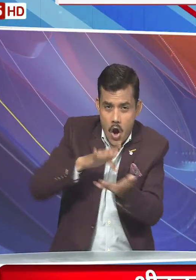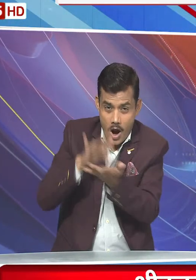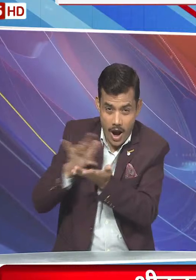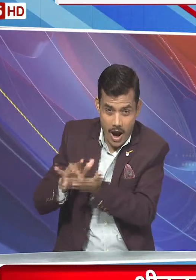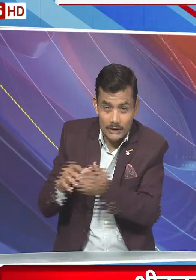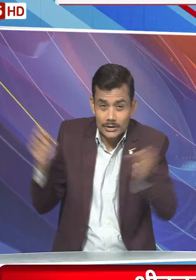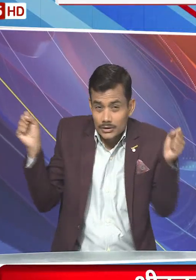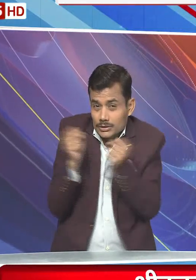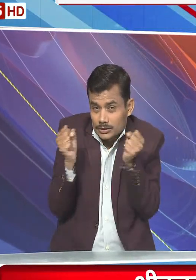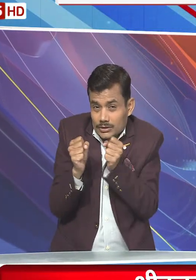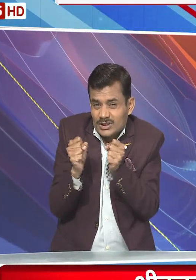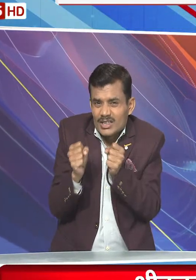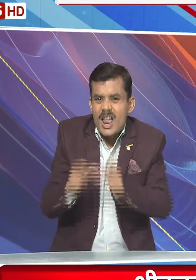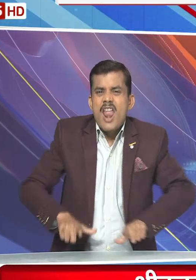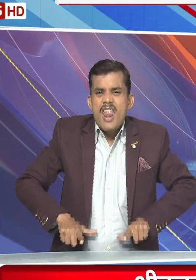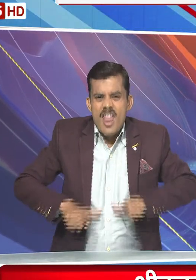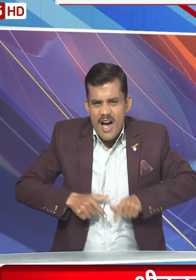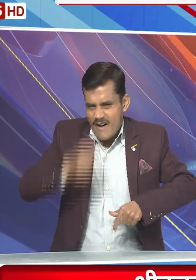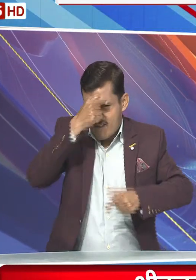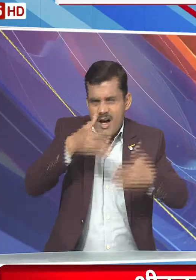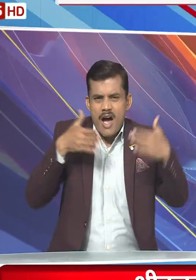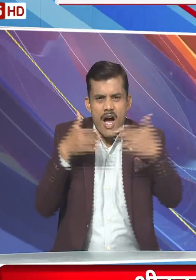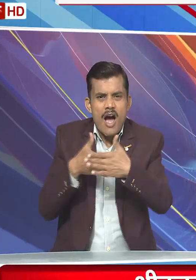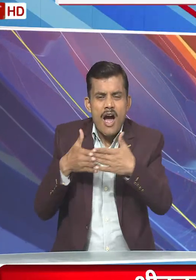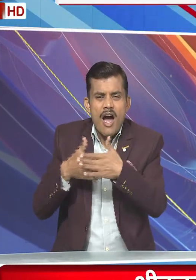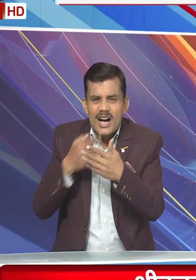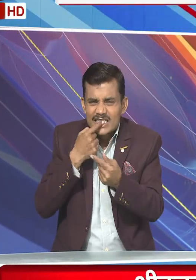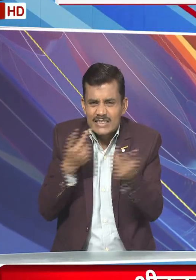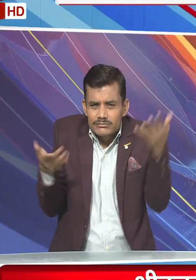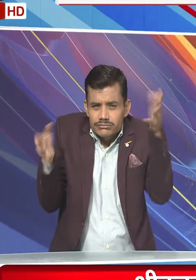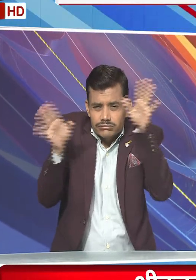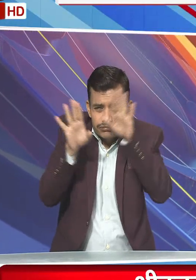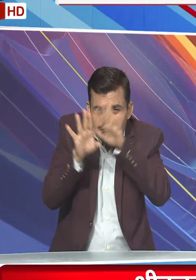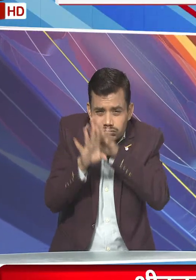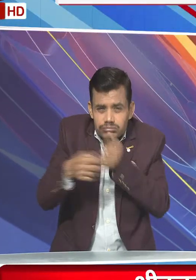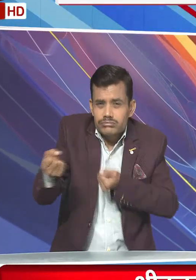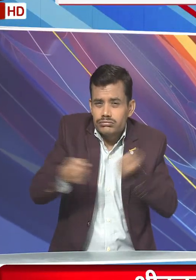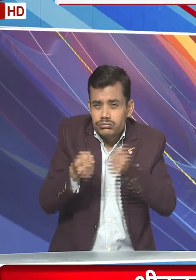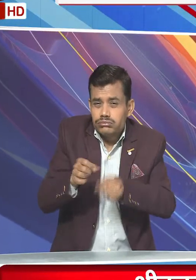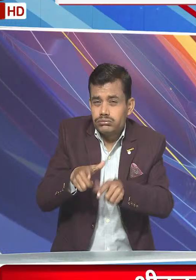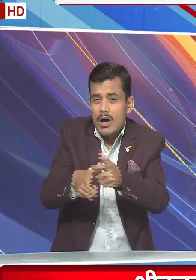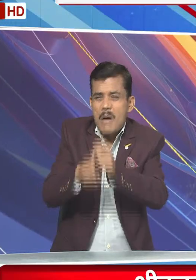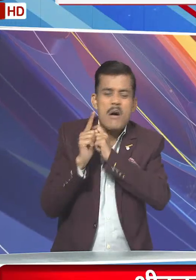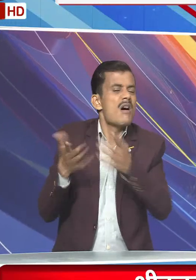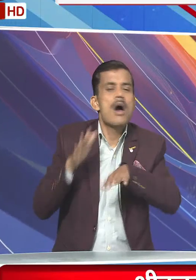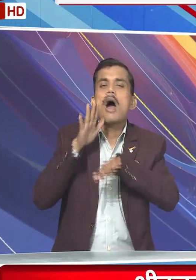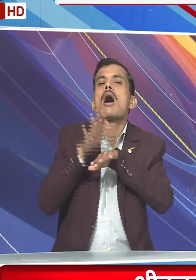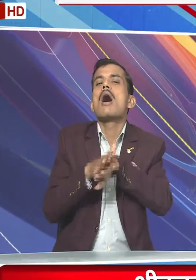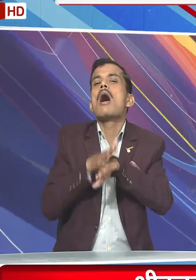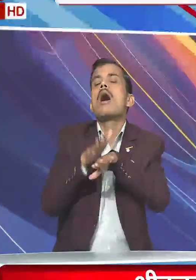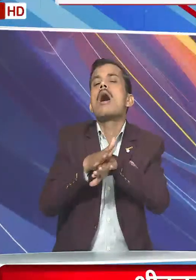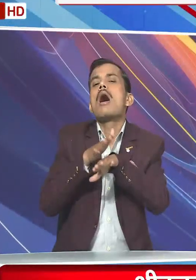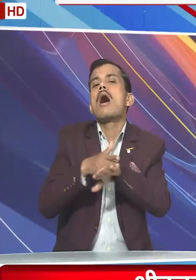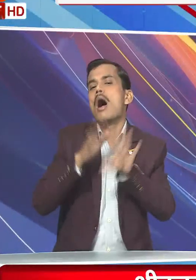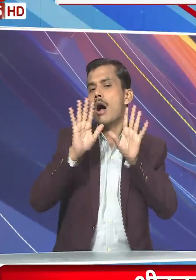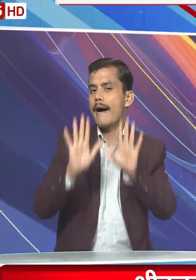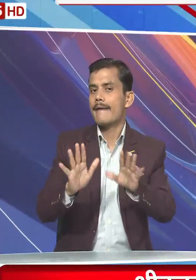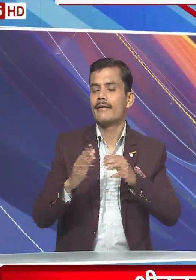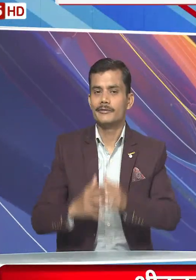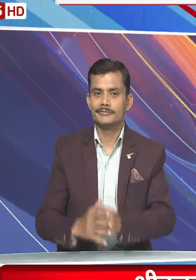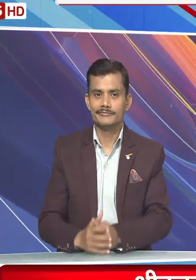इलाके। सामान्य जनजीवन हुआ अस्त व्यस्त। घने कोहरे ने थामी वाहनों की रफ्तार।